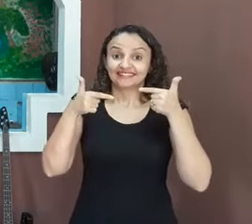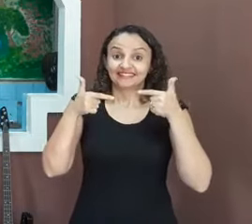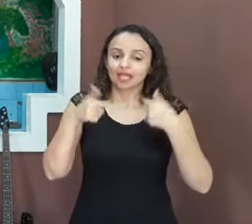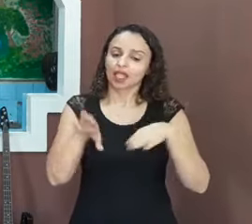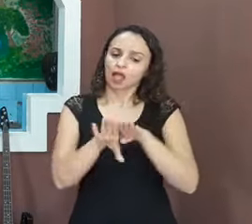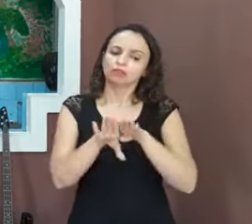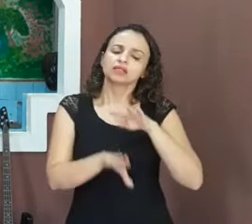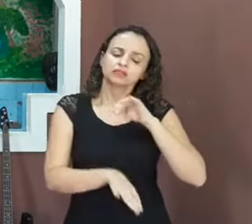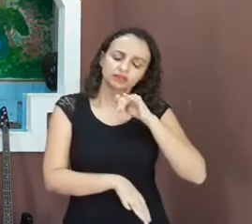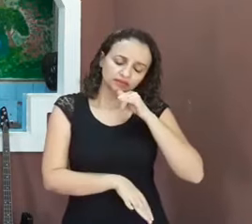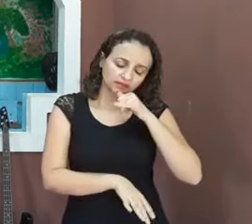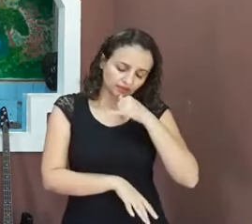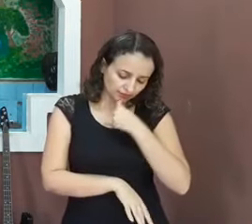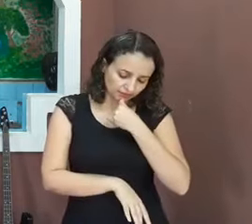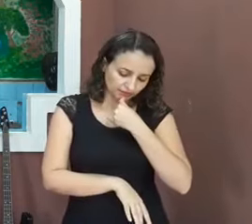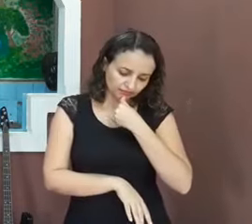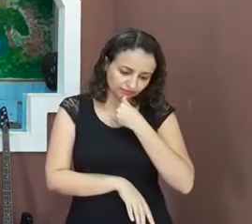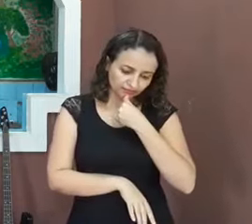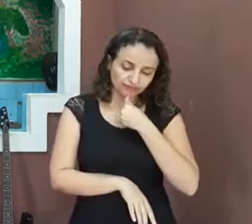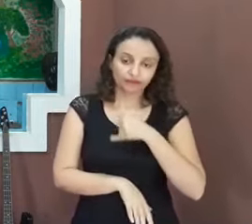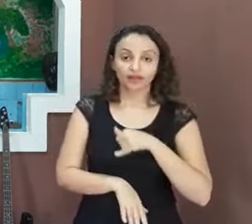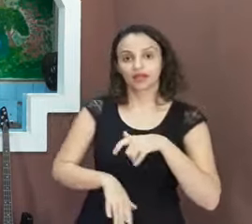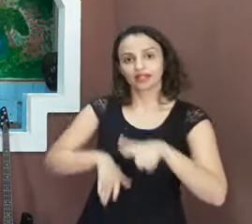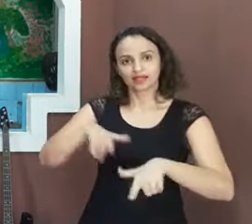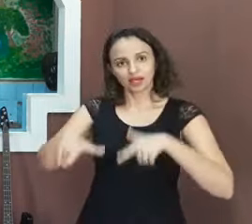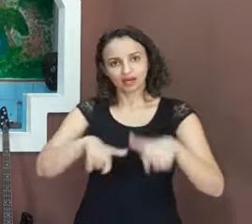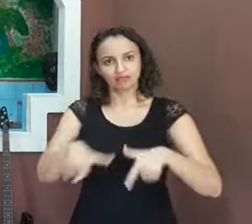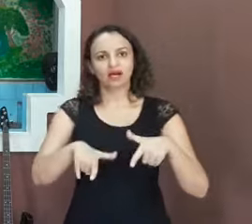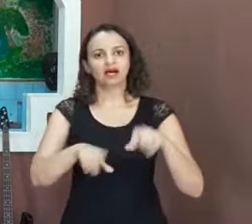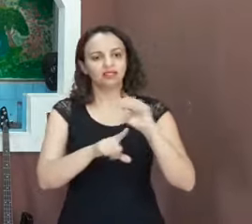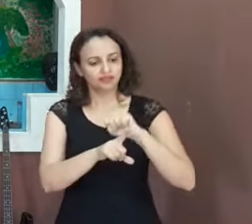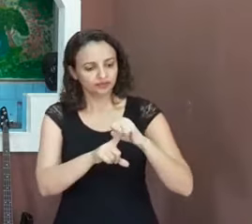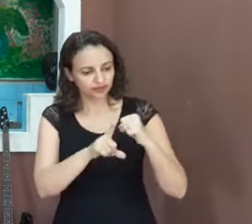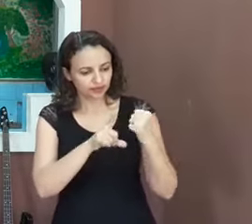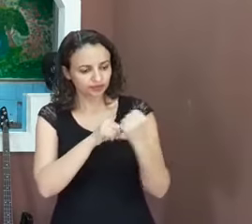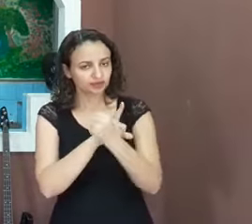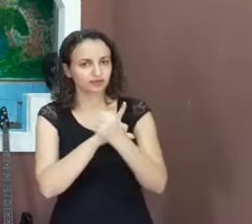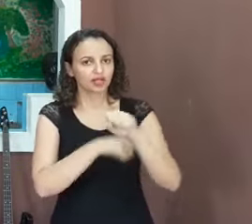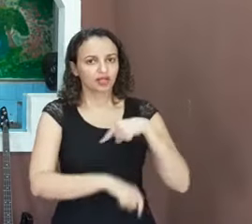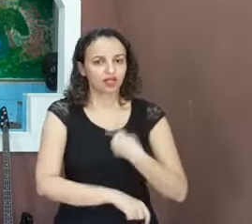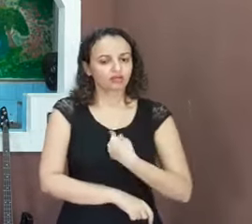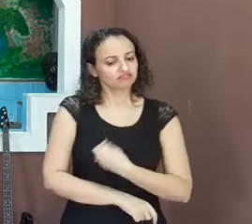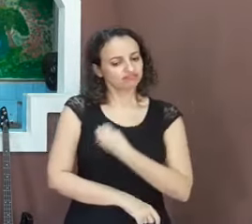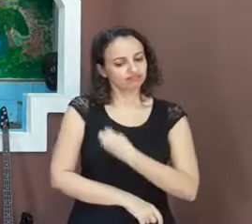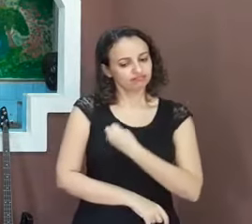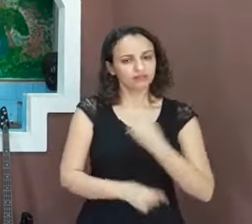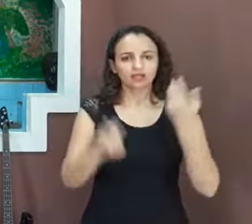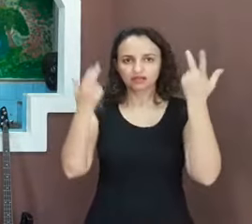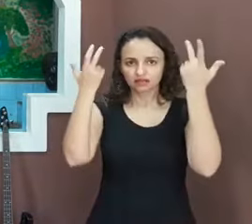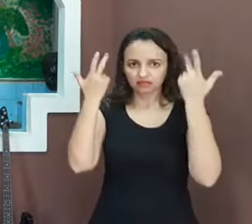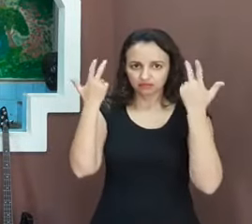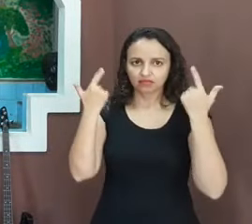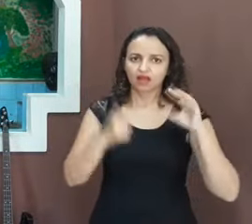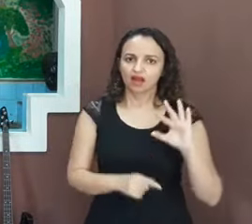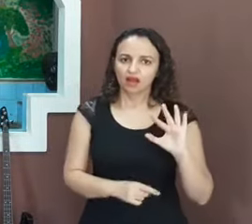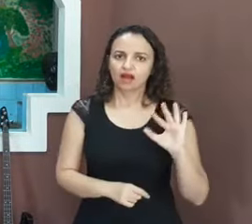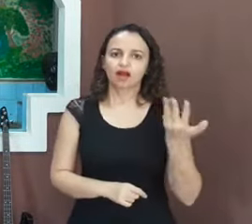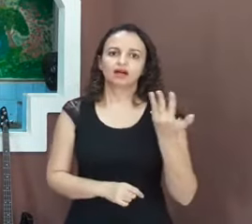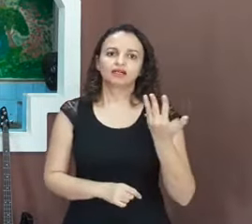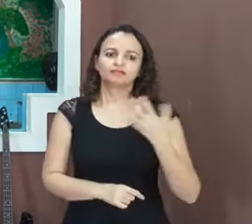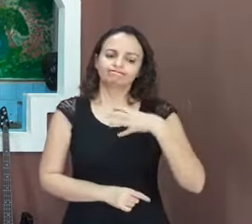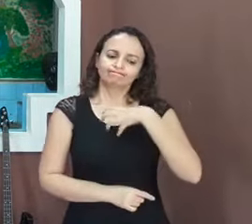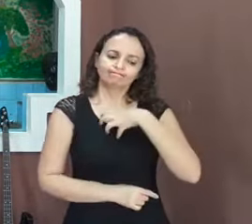de tristeza. No ambiente de trabalho, no ambiente social, nas nossas vivências, nós passamos